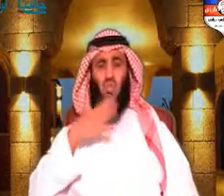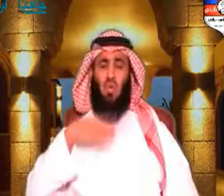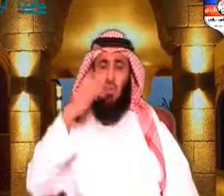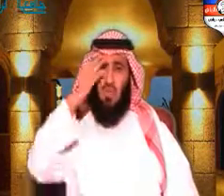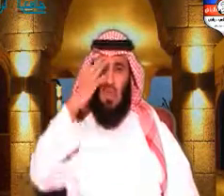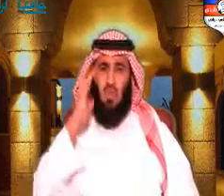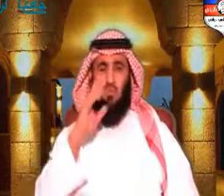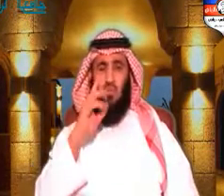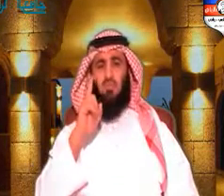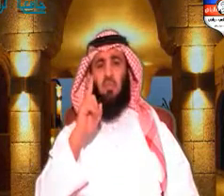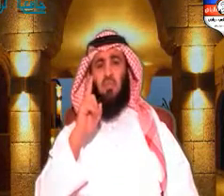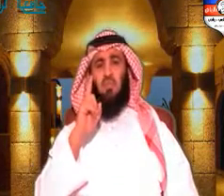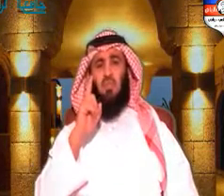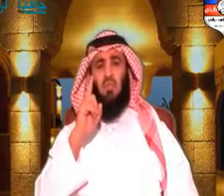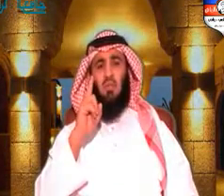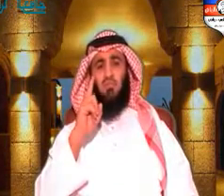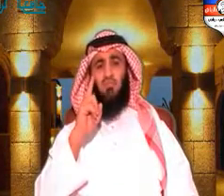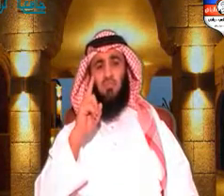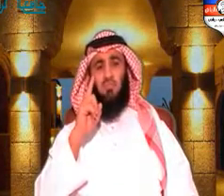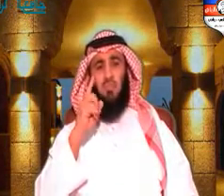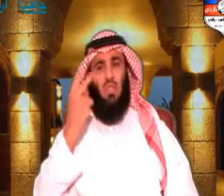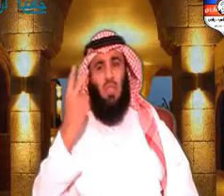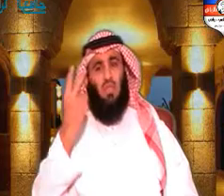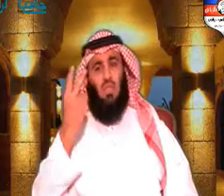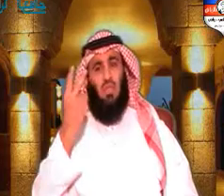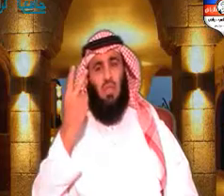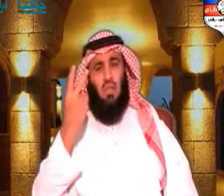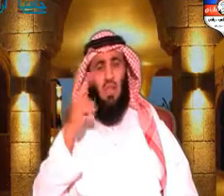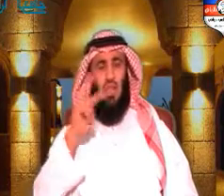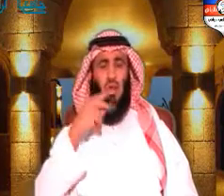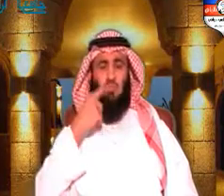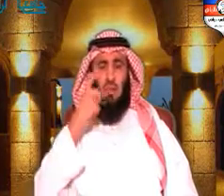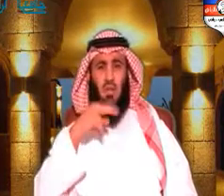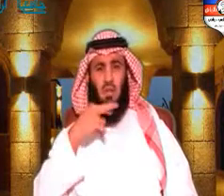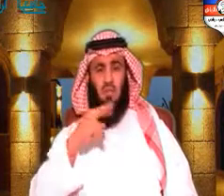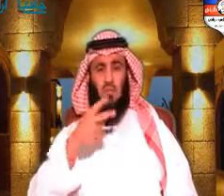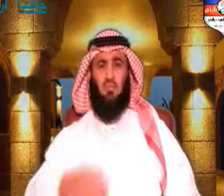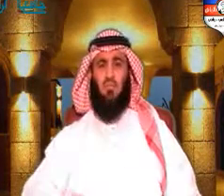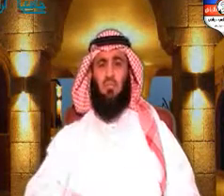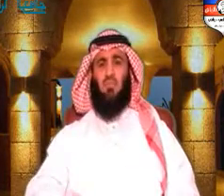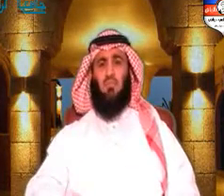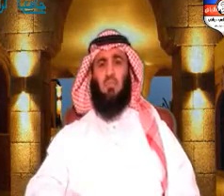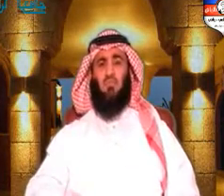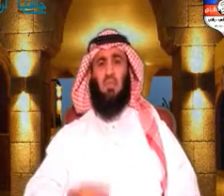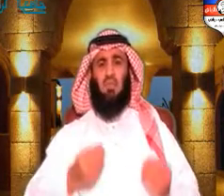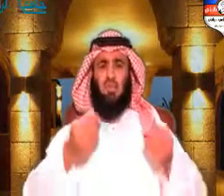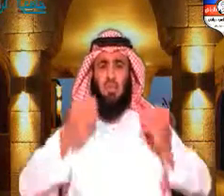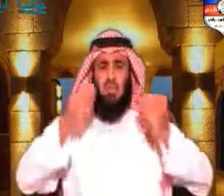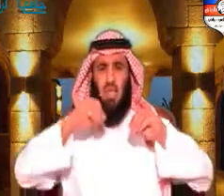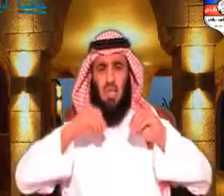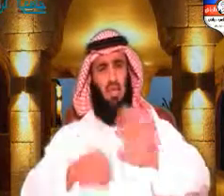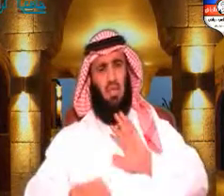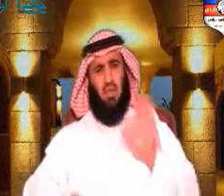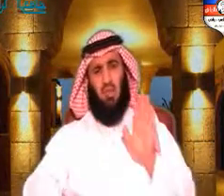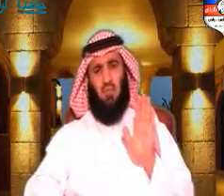ما خطئت كثنتان أو أخطأت كثنتان، سرف أو مخيلة. وقال ابن حجر